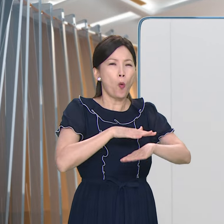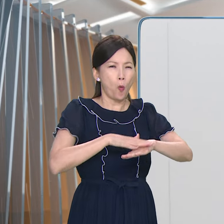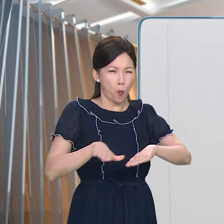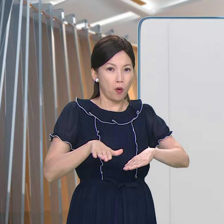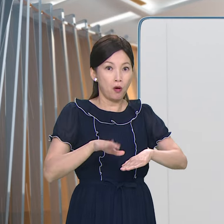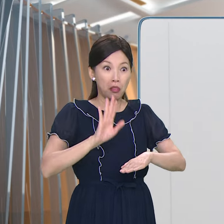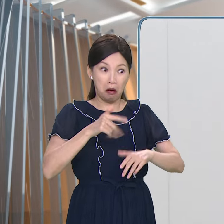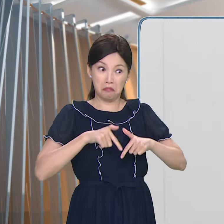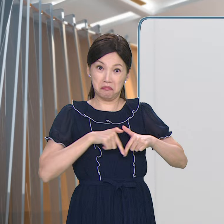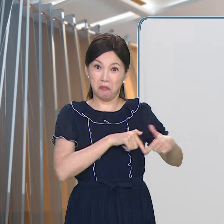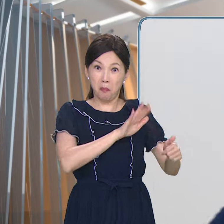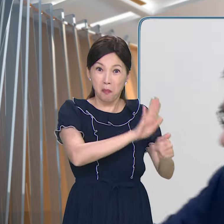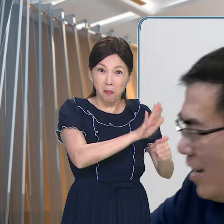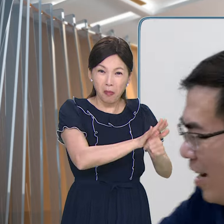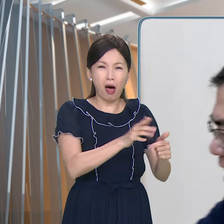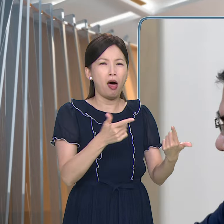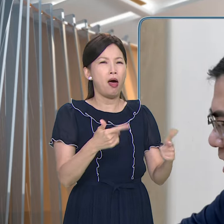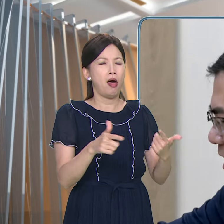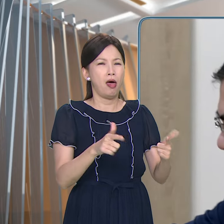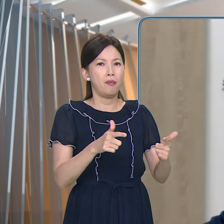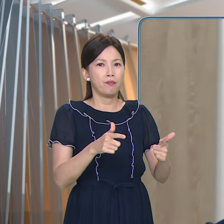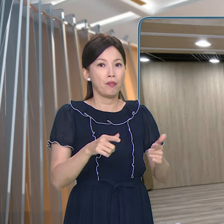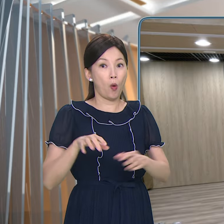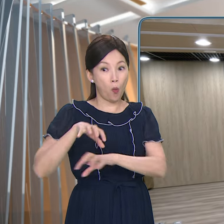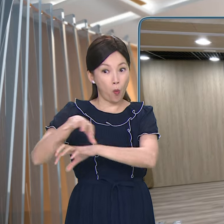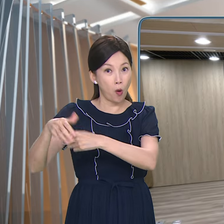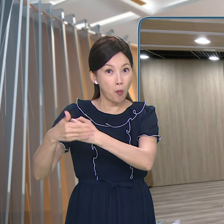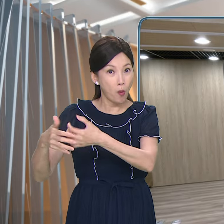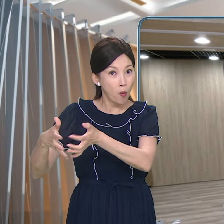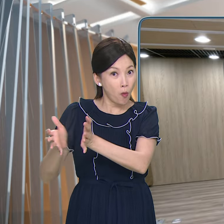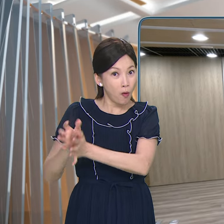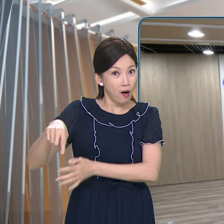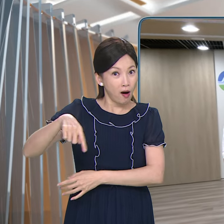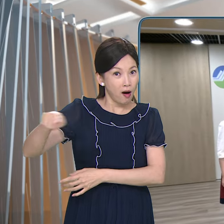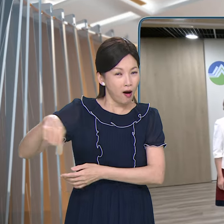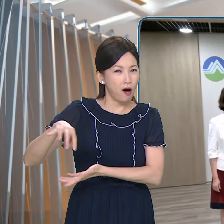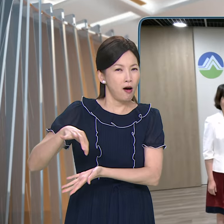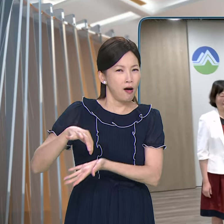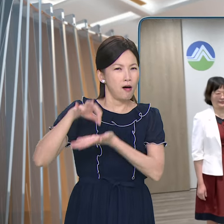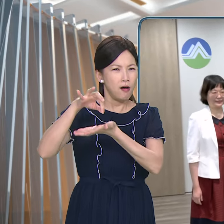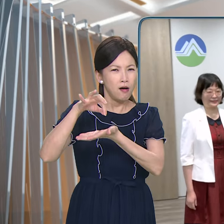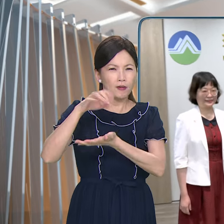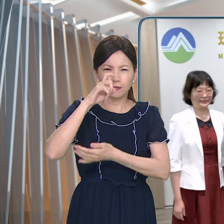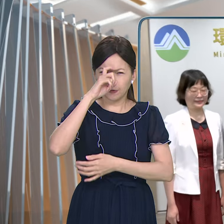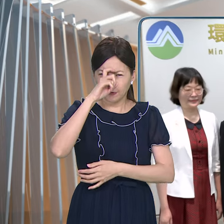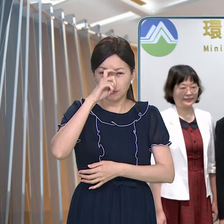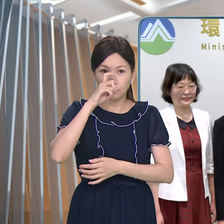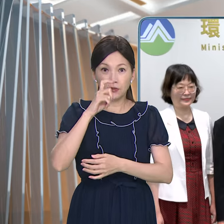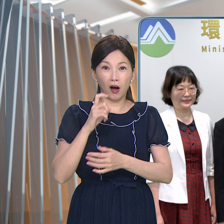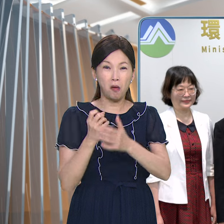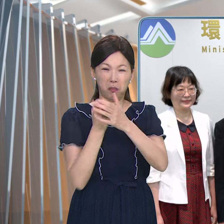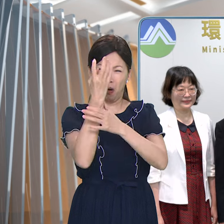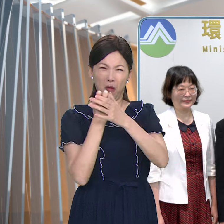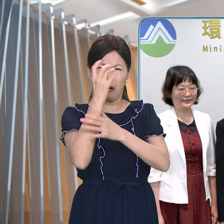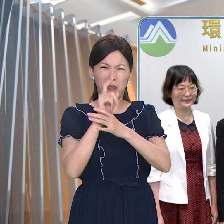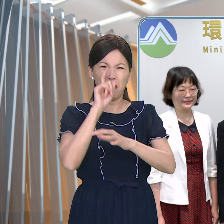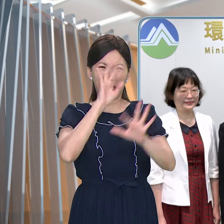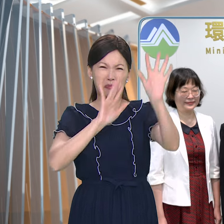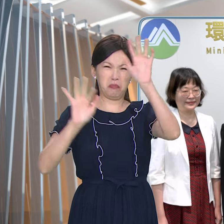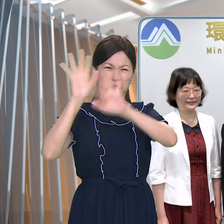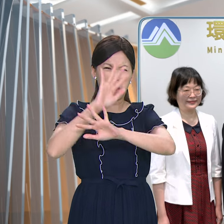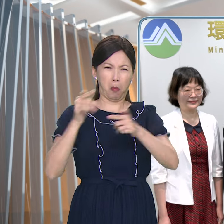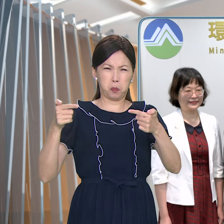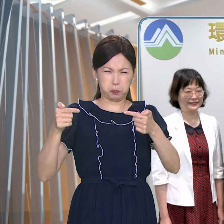碳焦虑。不过他强调不是向企业倾斜，针对环保团